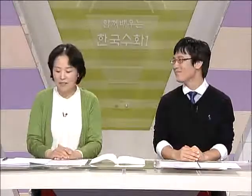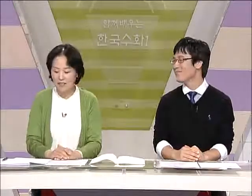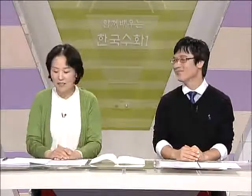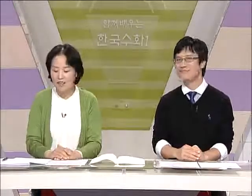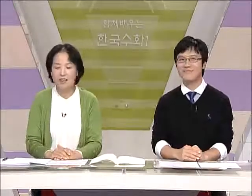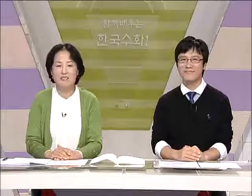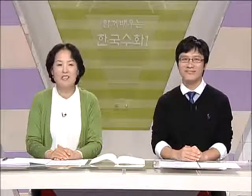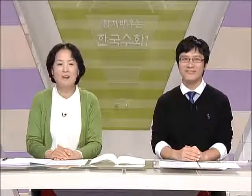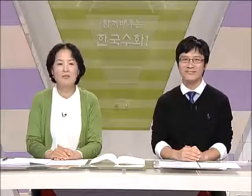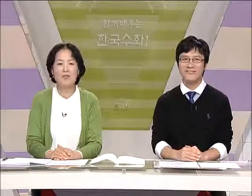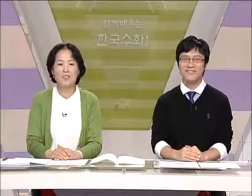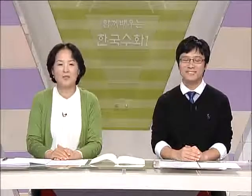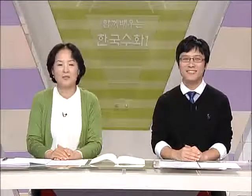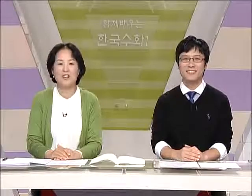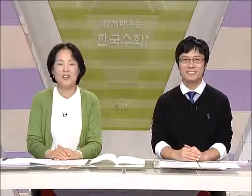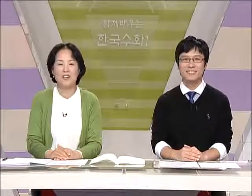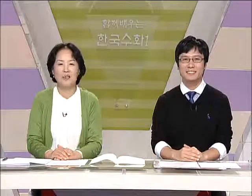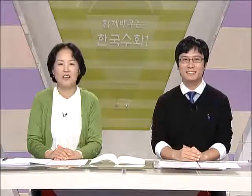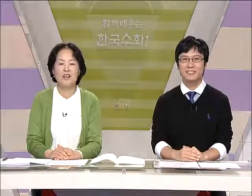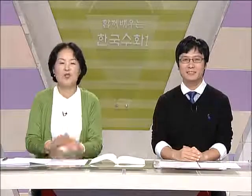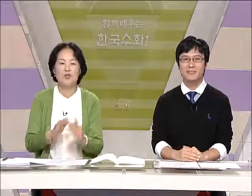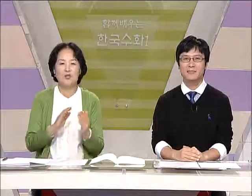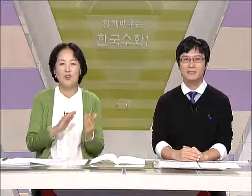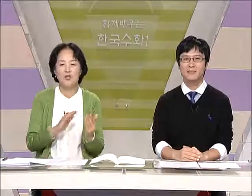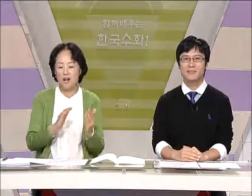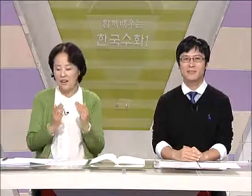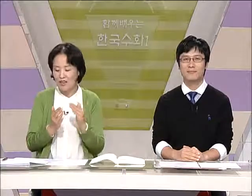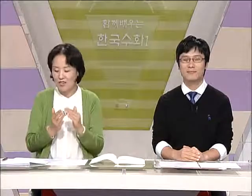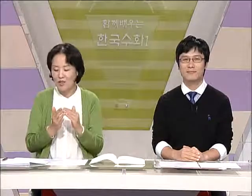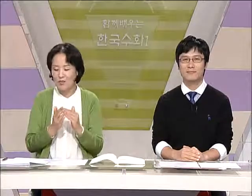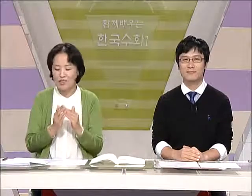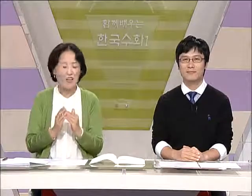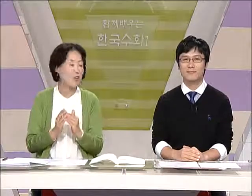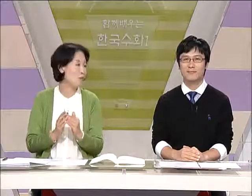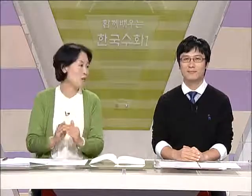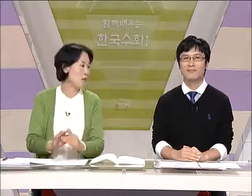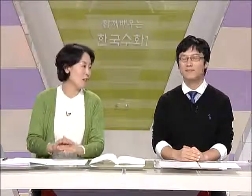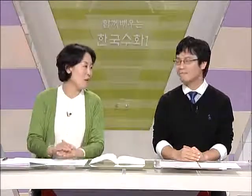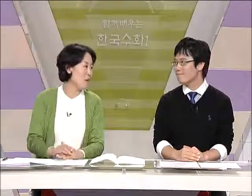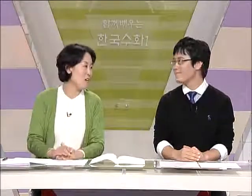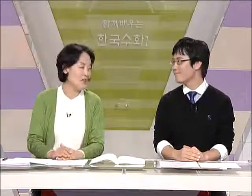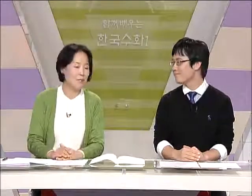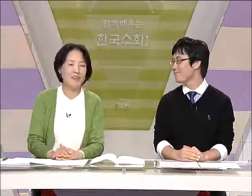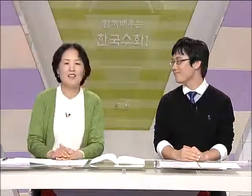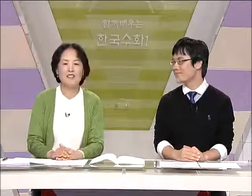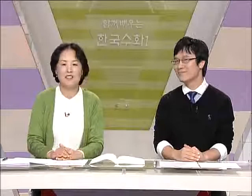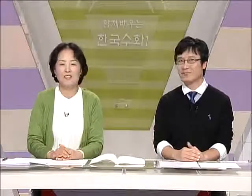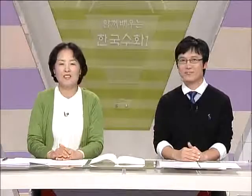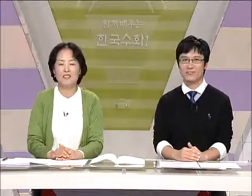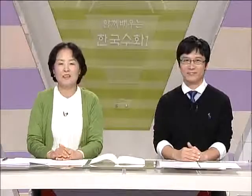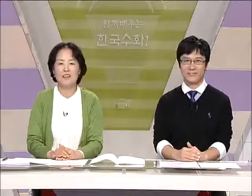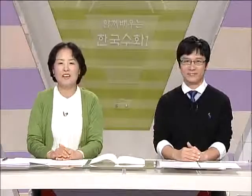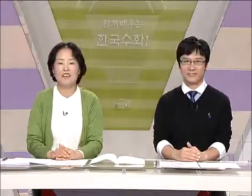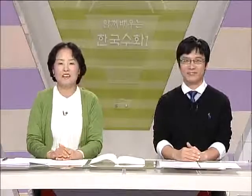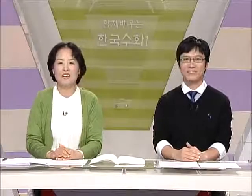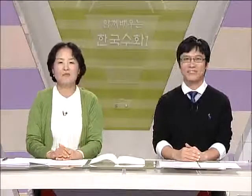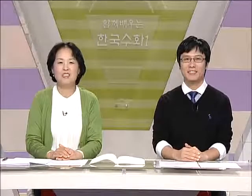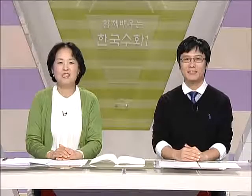받는 그런 사회 분위기가 조성이 된다면 우리 농인과 청인과의 사회 통합이 더 빨리 앞당겨질 것 같습니다. 자, 그럼 지난 시간에